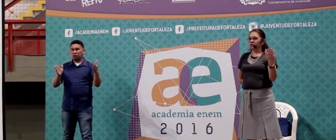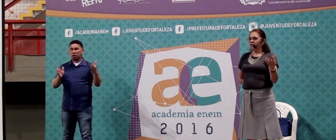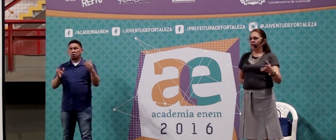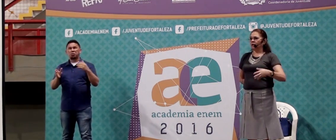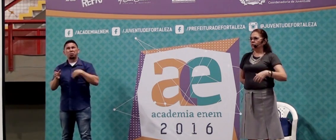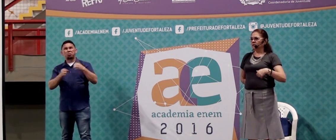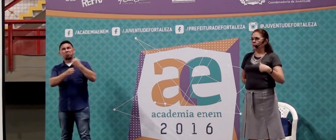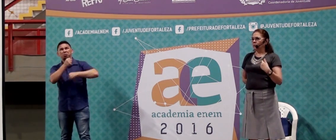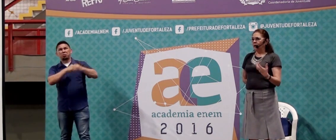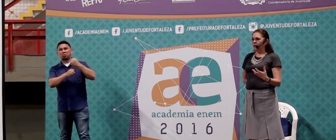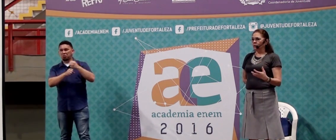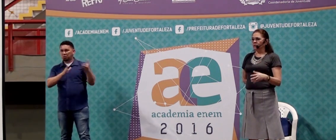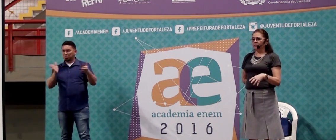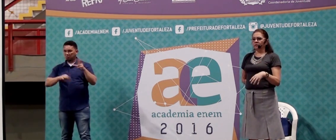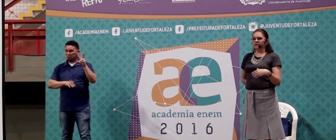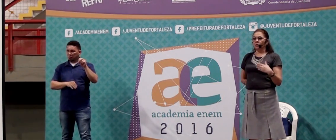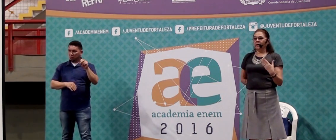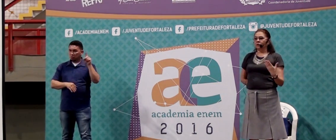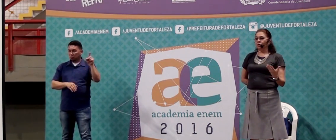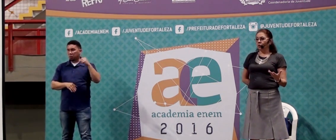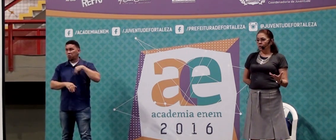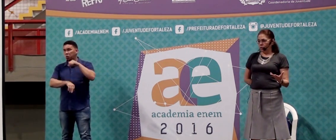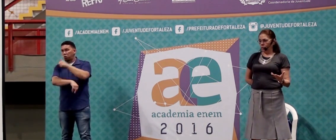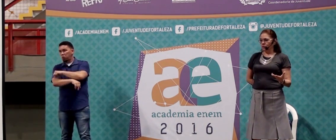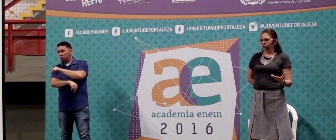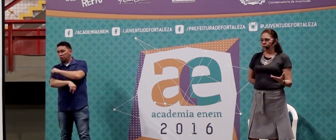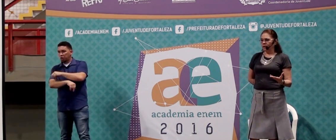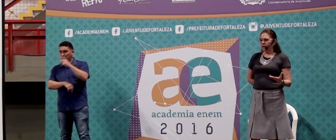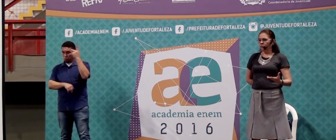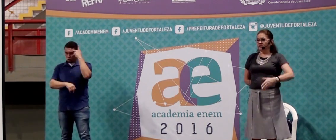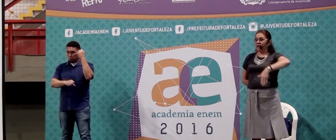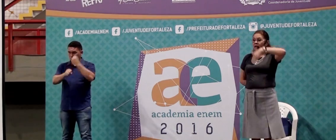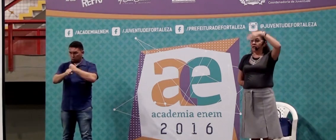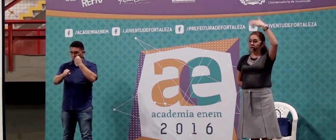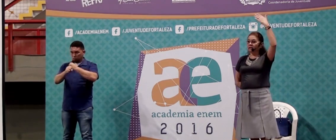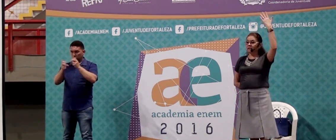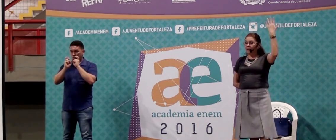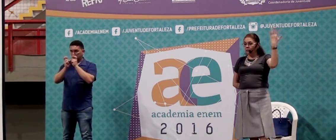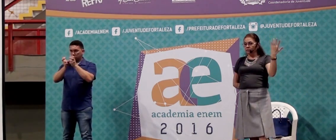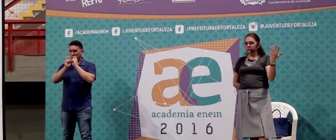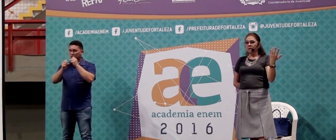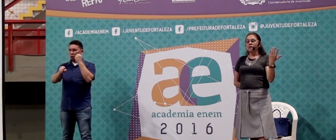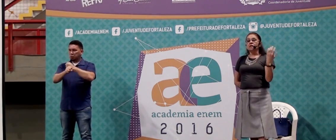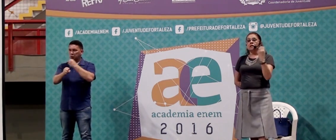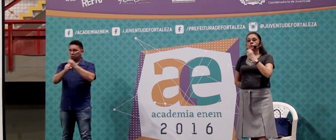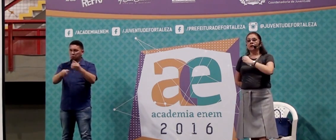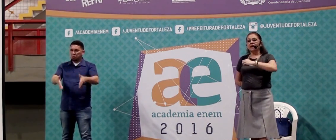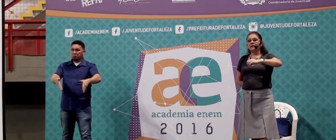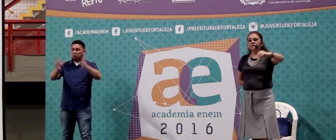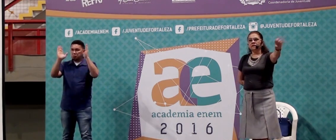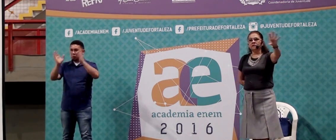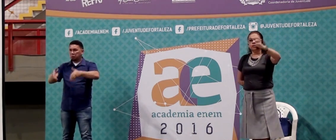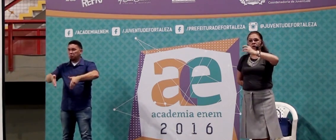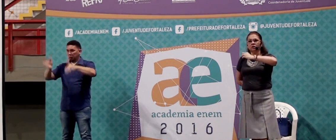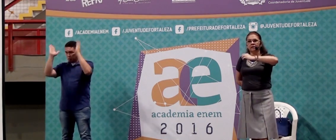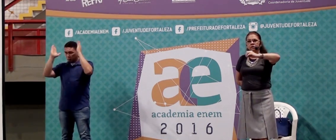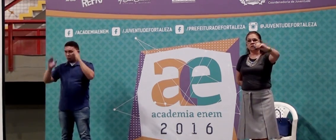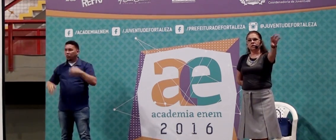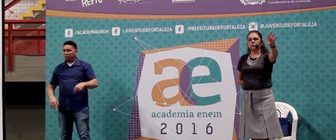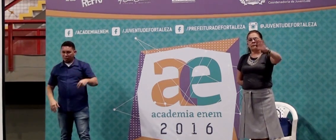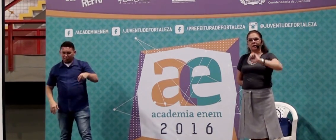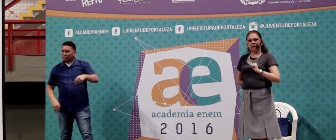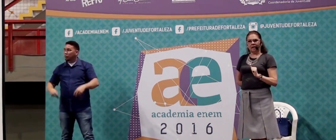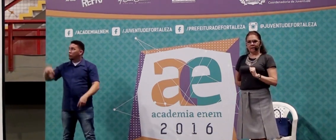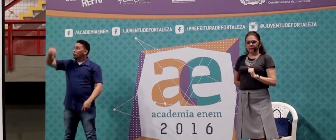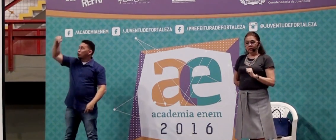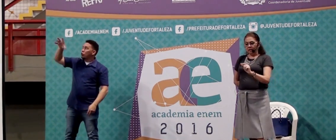Rio de Janeiro, São Paulo, teve o seu metrô construído, os arranha-céus, iam levas de